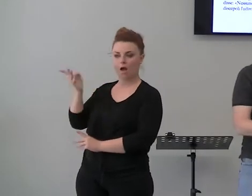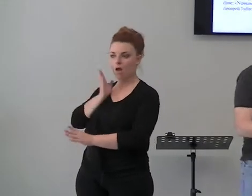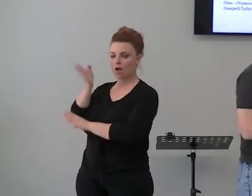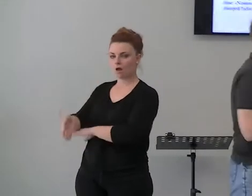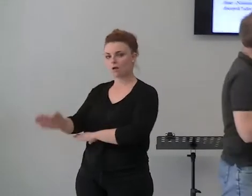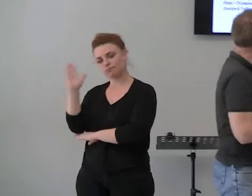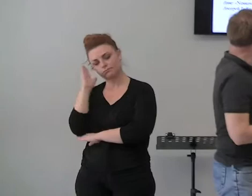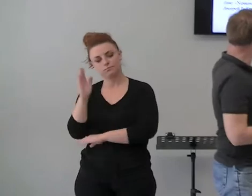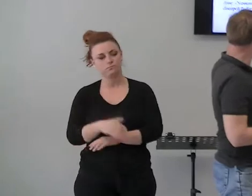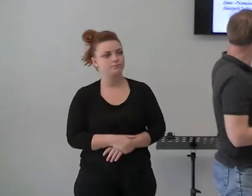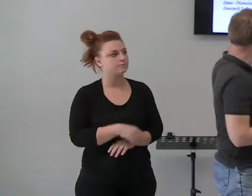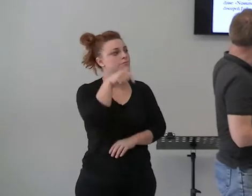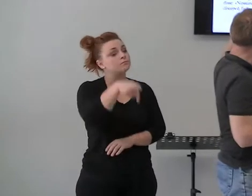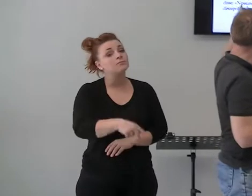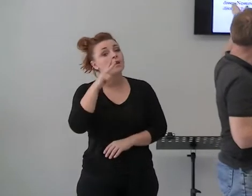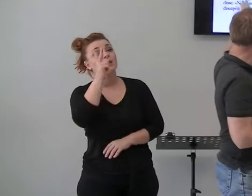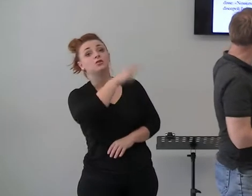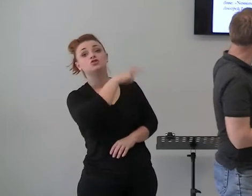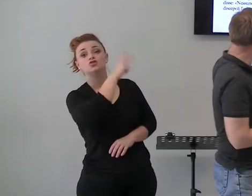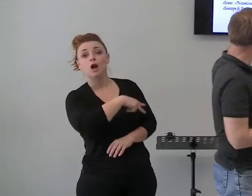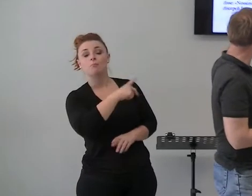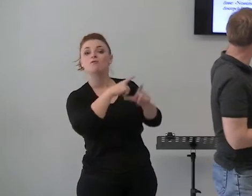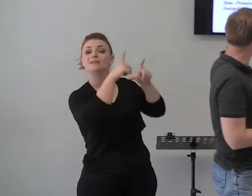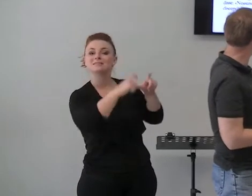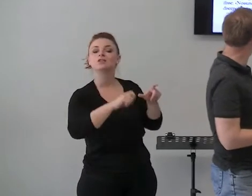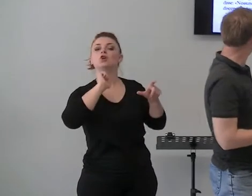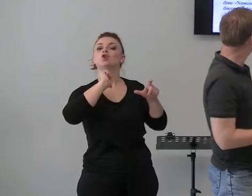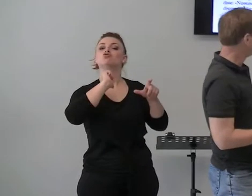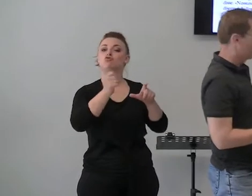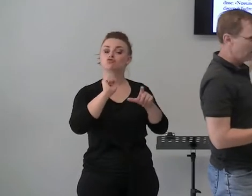Adesso leggiamo i versetti 12 e 13.